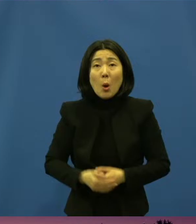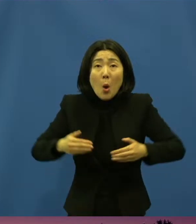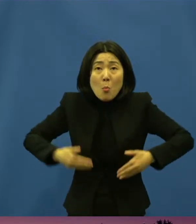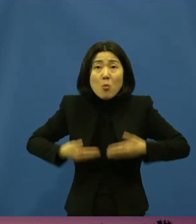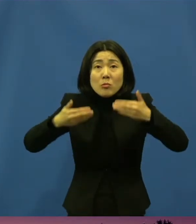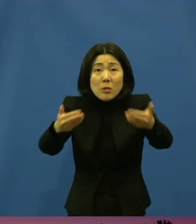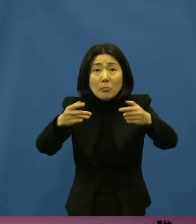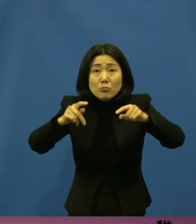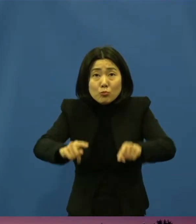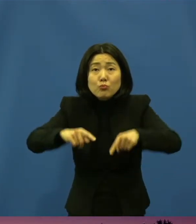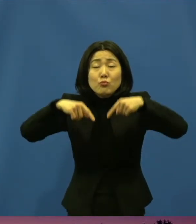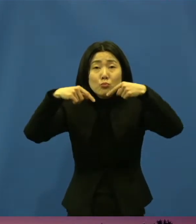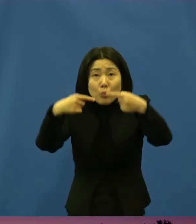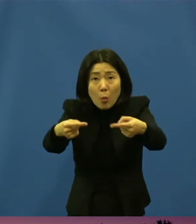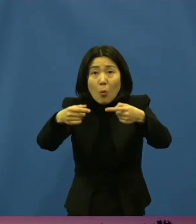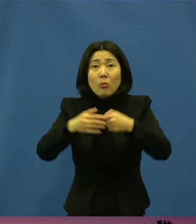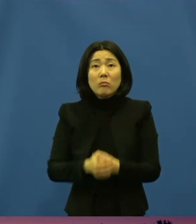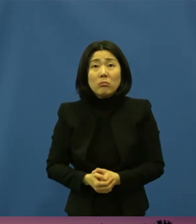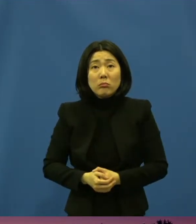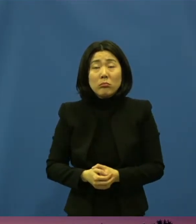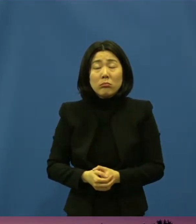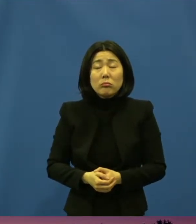결코 하나님을 떠났다고 생각하지 않아요.